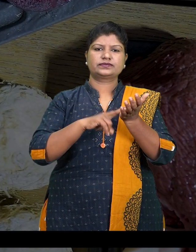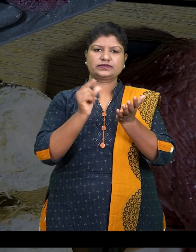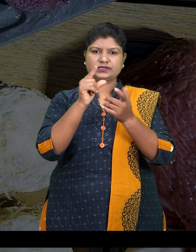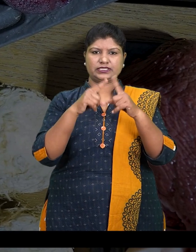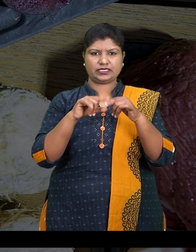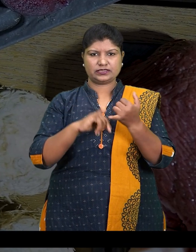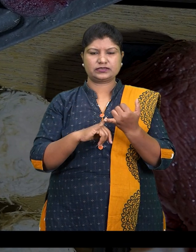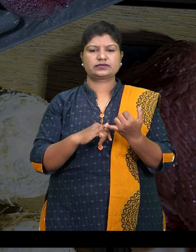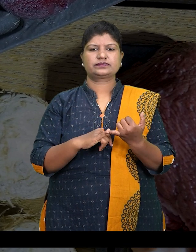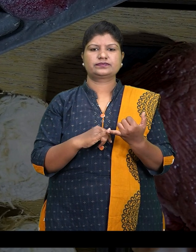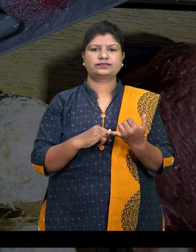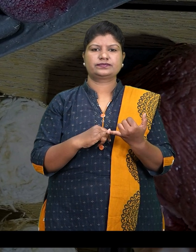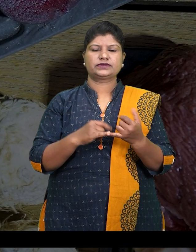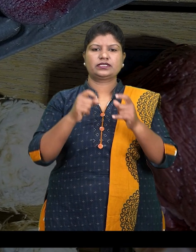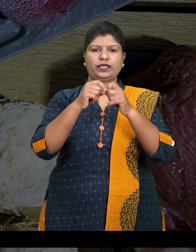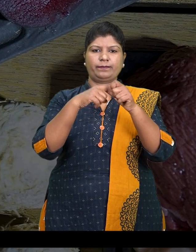मेवे,